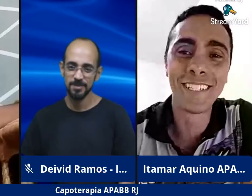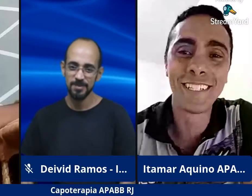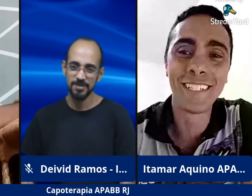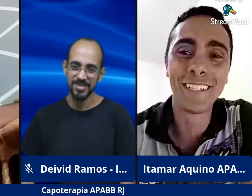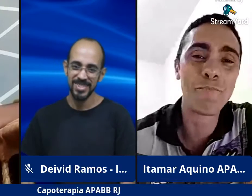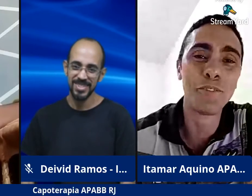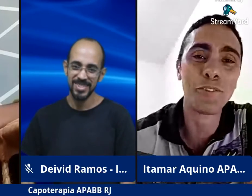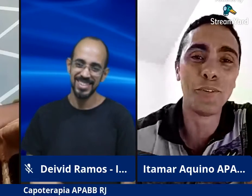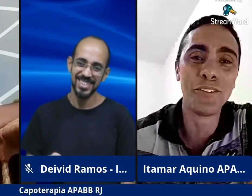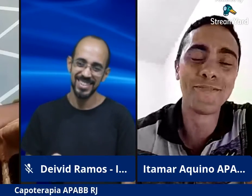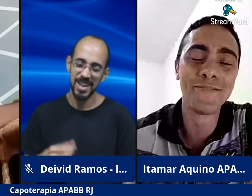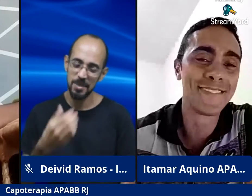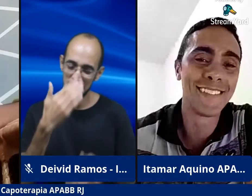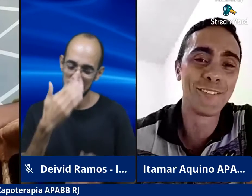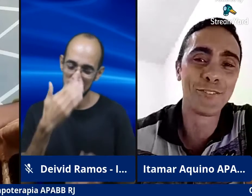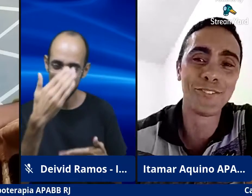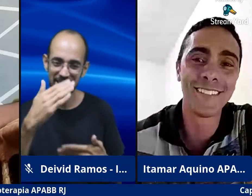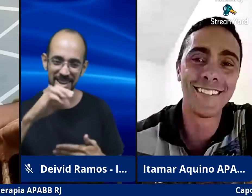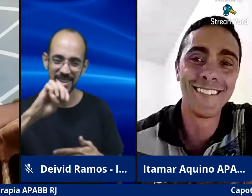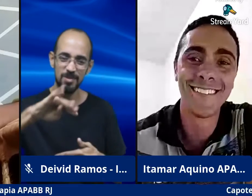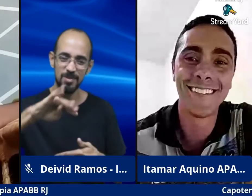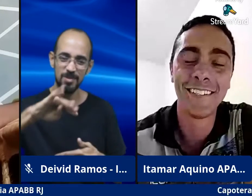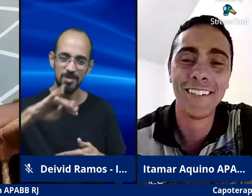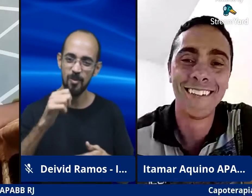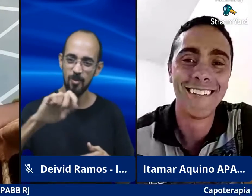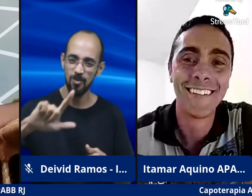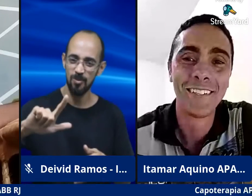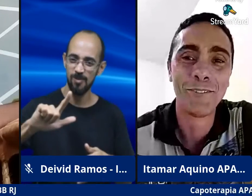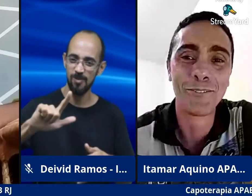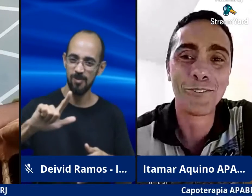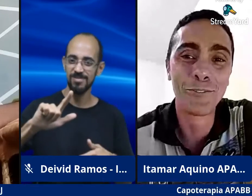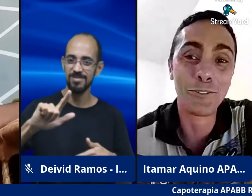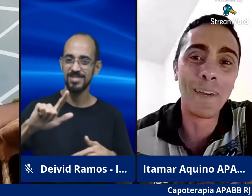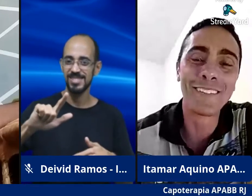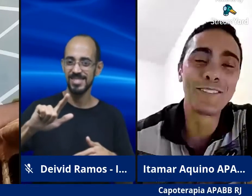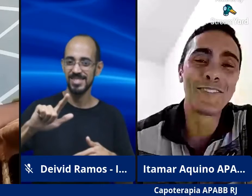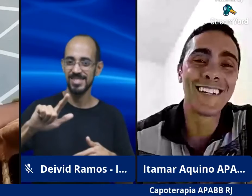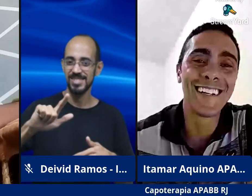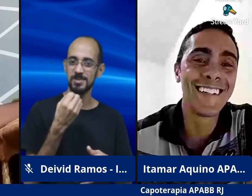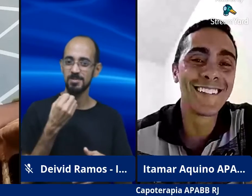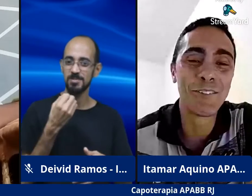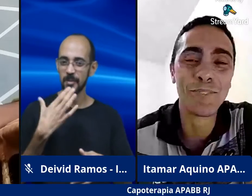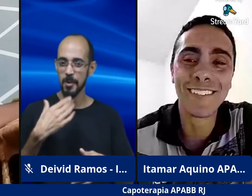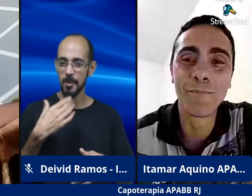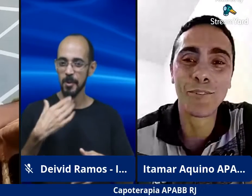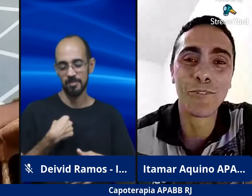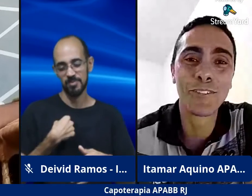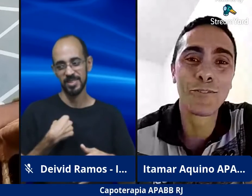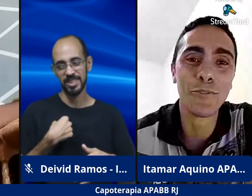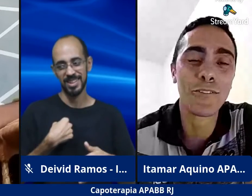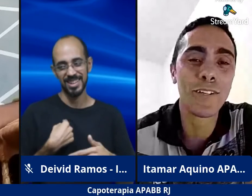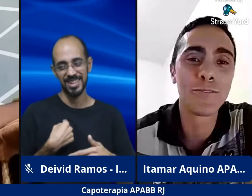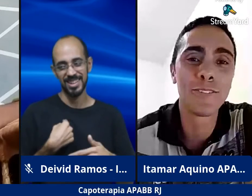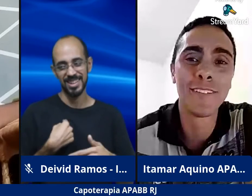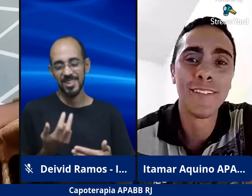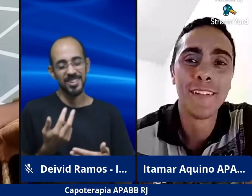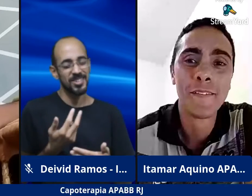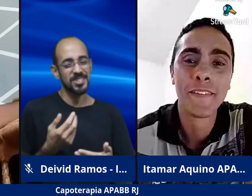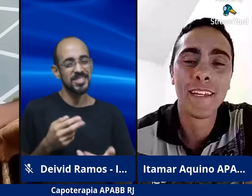Valeu, Michel. Sempre muito bom. Eu sou, eu sou suspeito de falar aí, como sempre, eu gosto